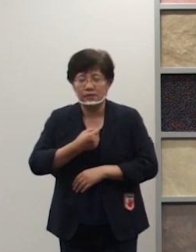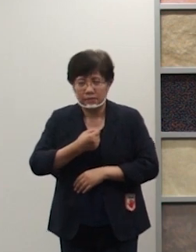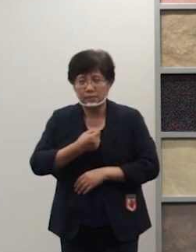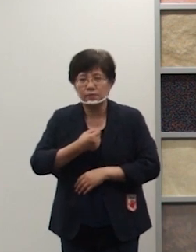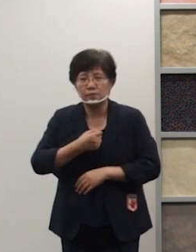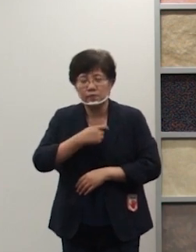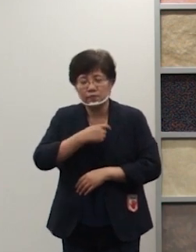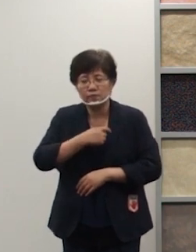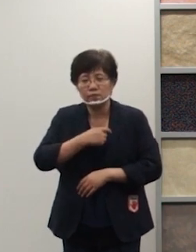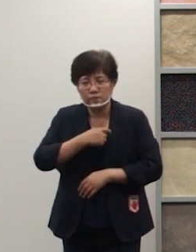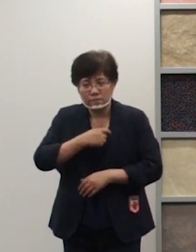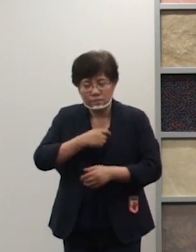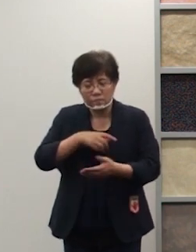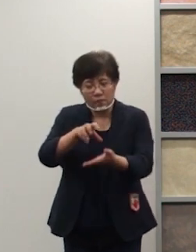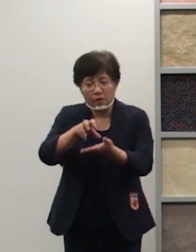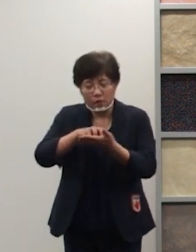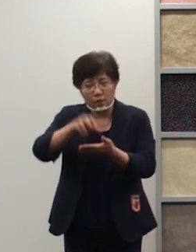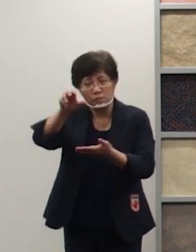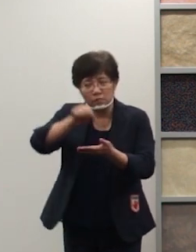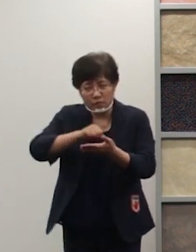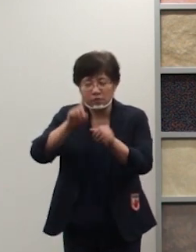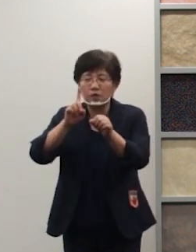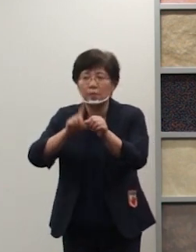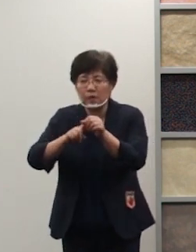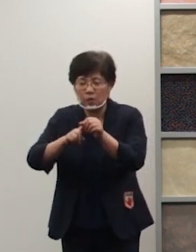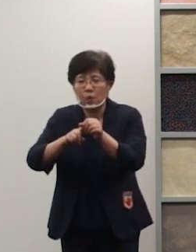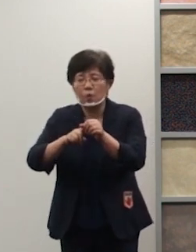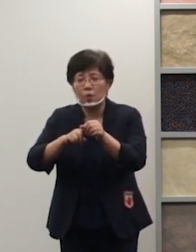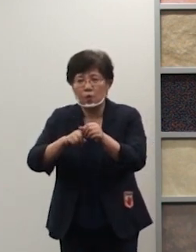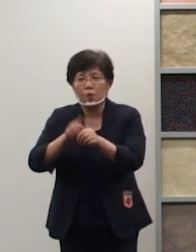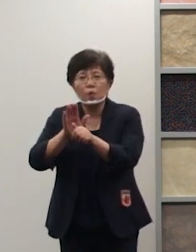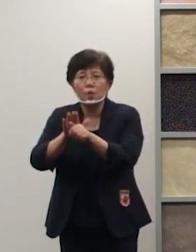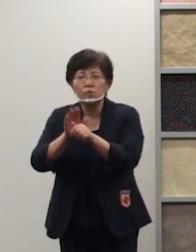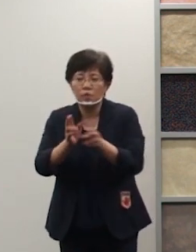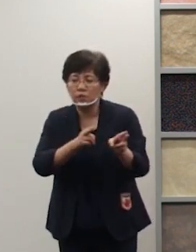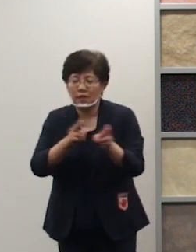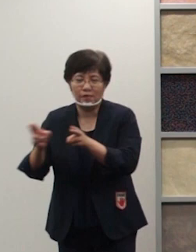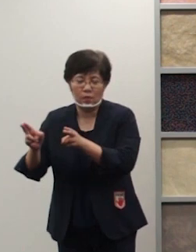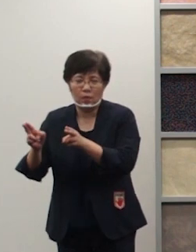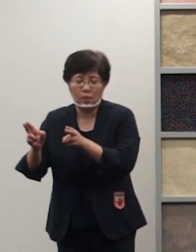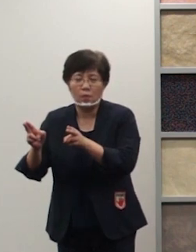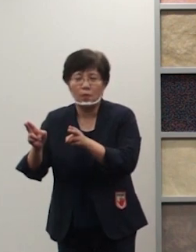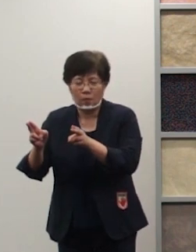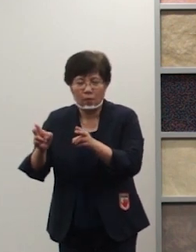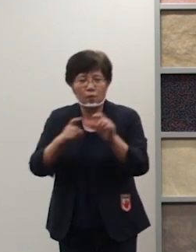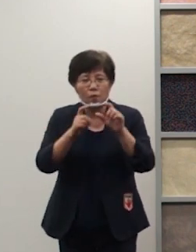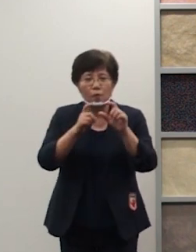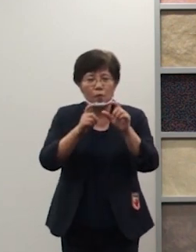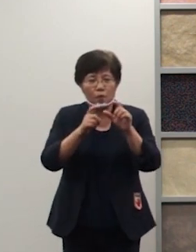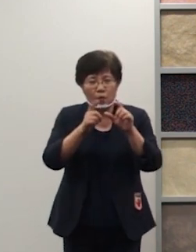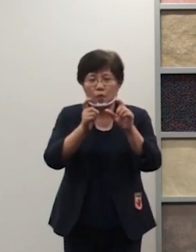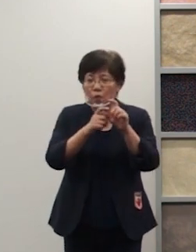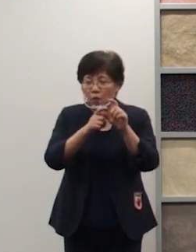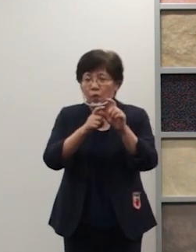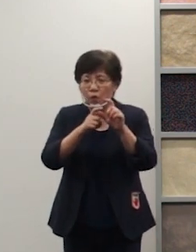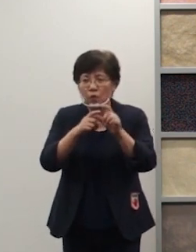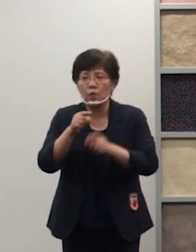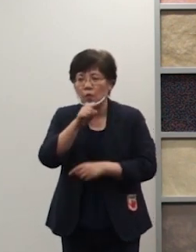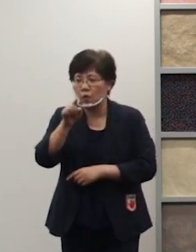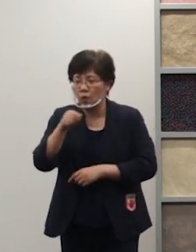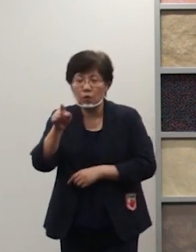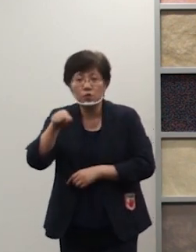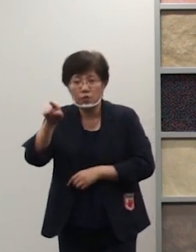する補助制度などのサポート、さらには GoTo イートなど関連施策との連動による